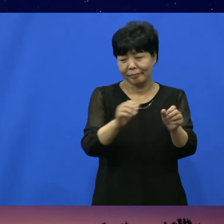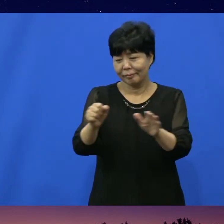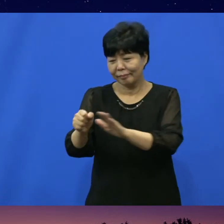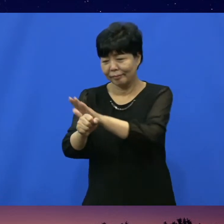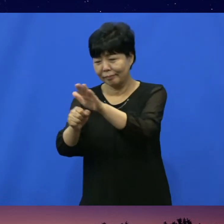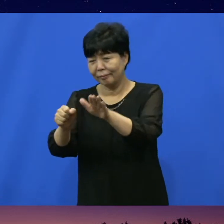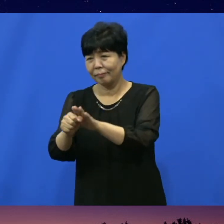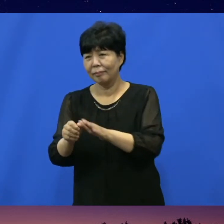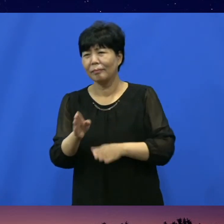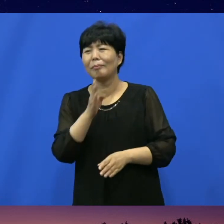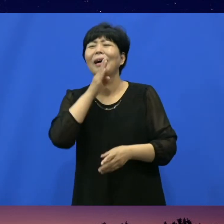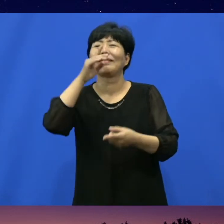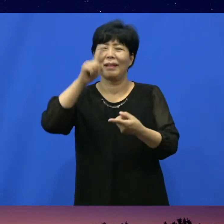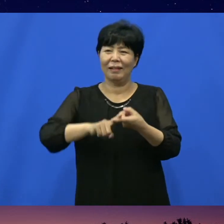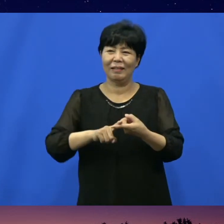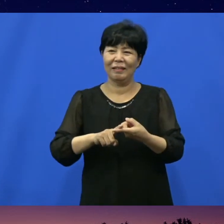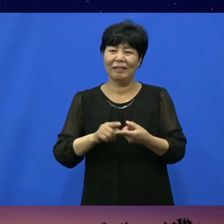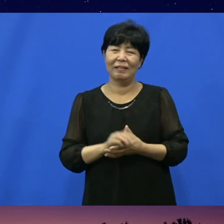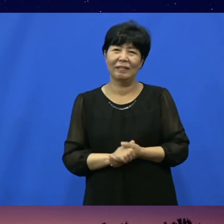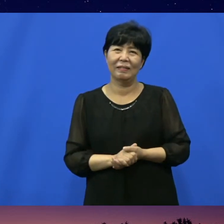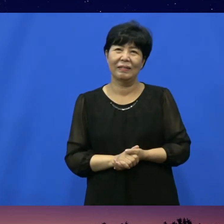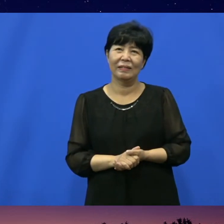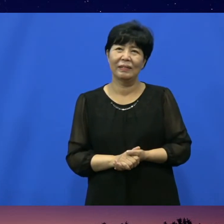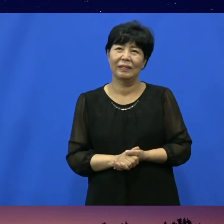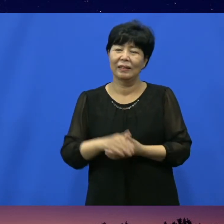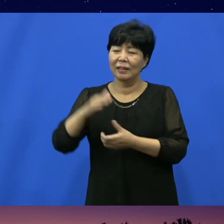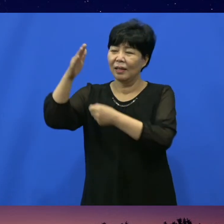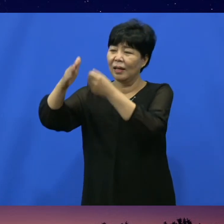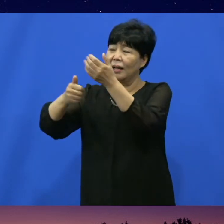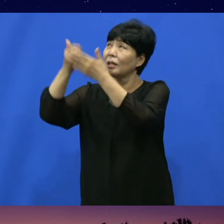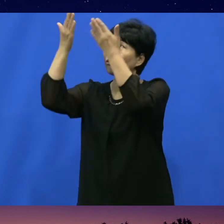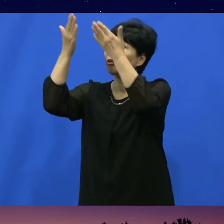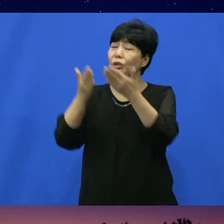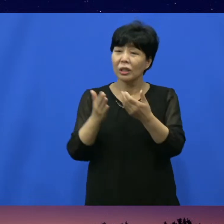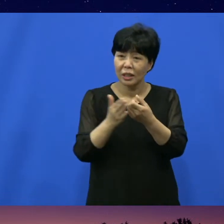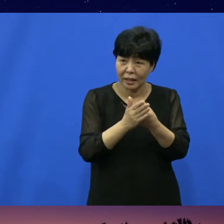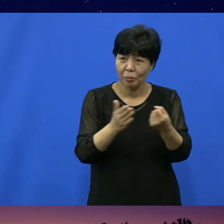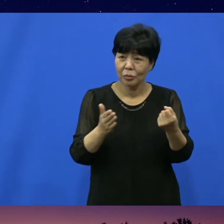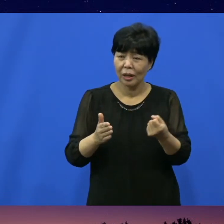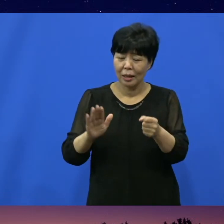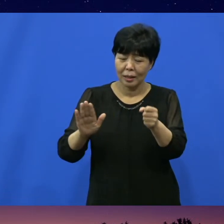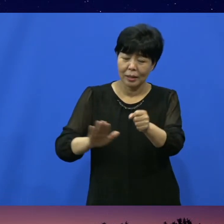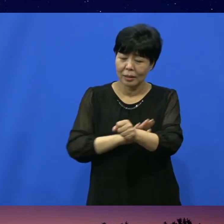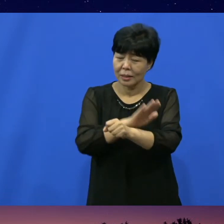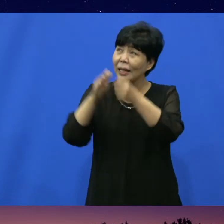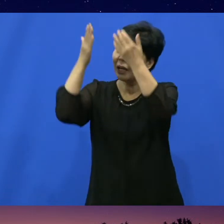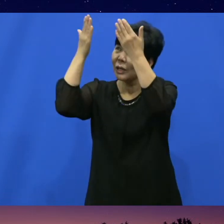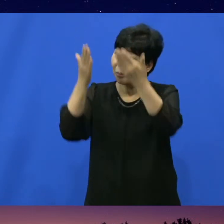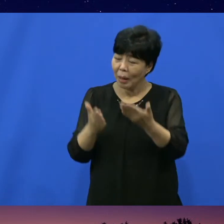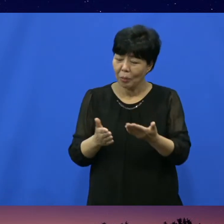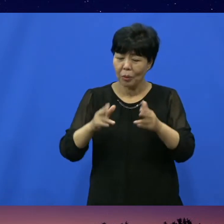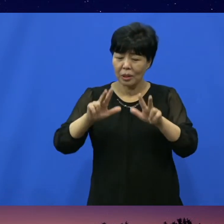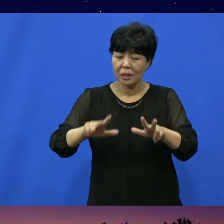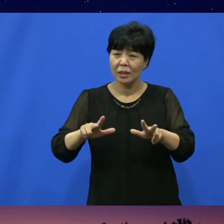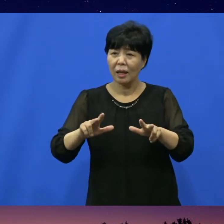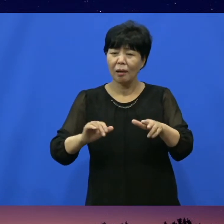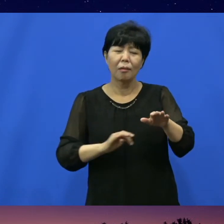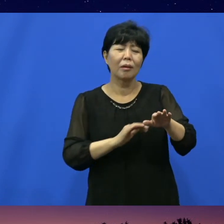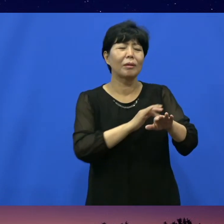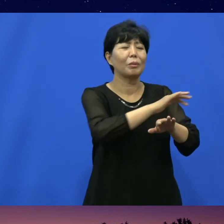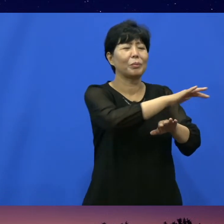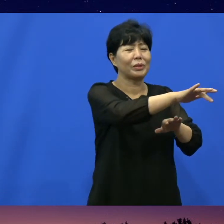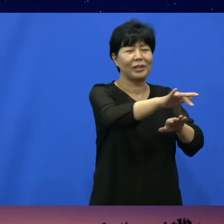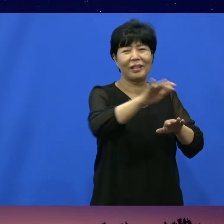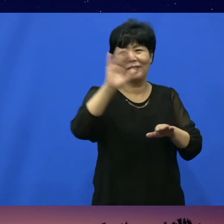수밖에 없는 거죠. 그 참된 사랑은 위로부터 주어졌기 때문에 그 받은 사랑이 이제 옆으로 흘러가게 돼요.